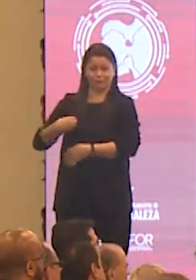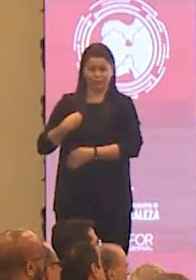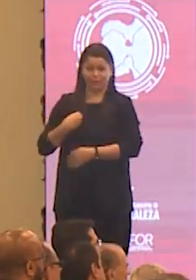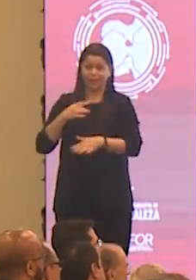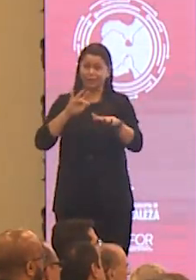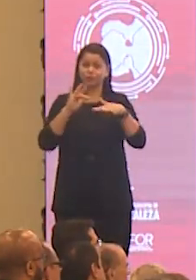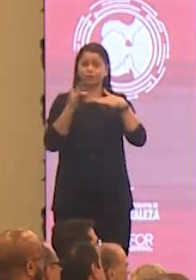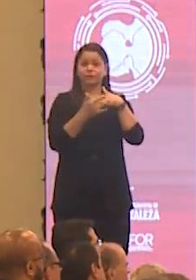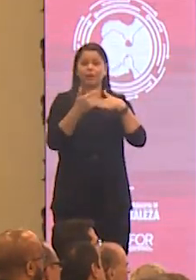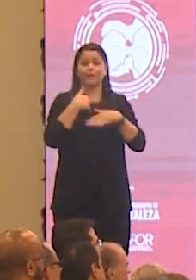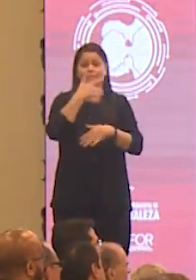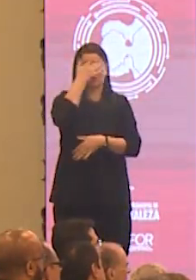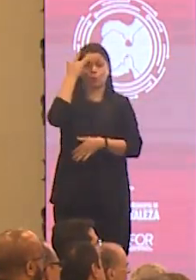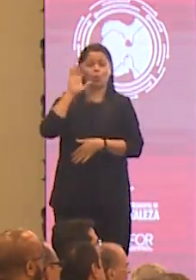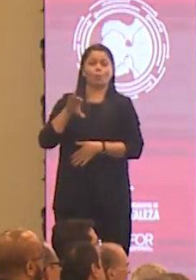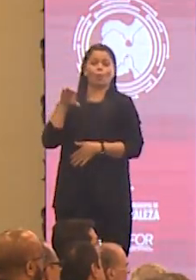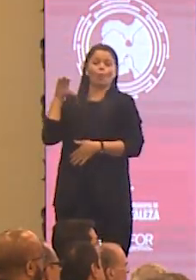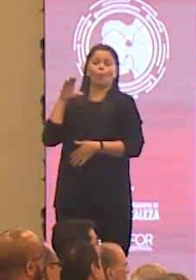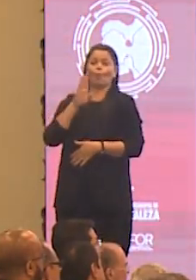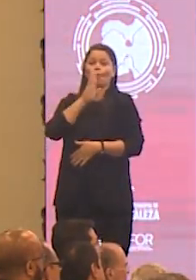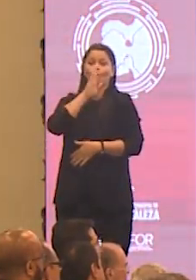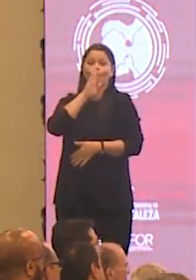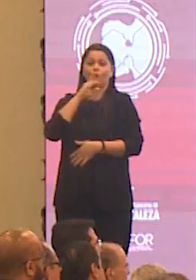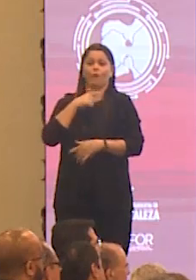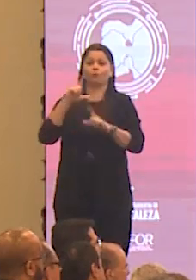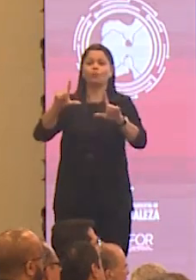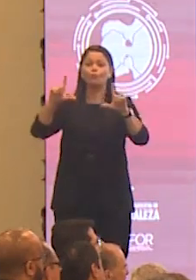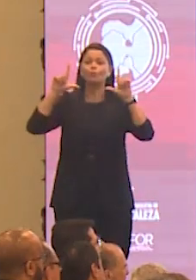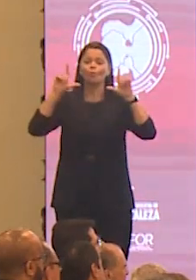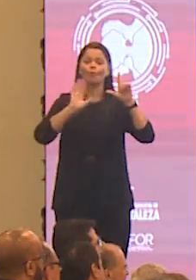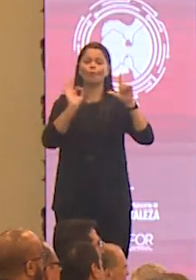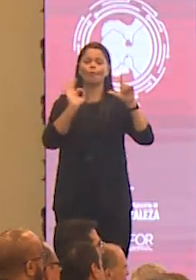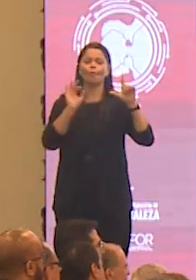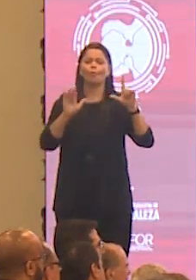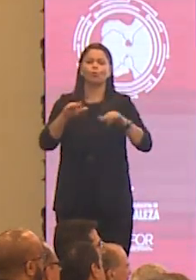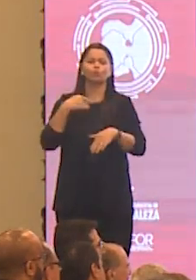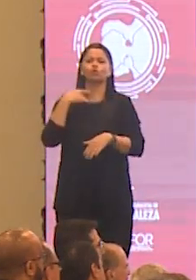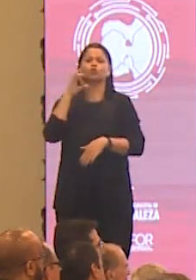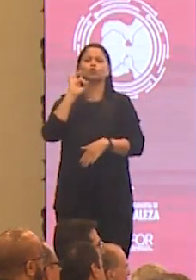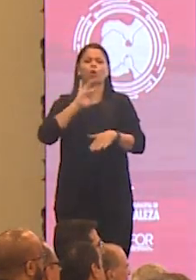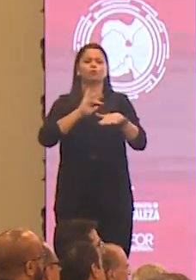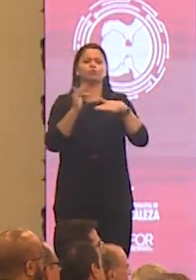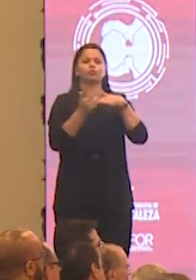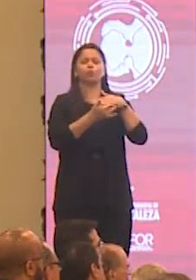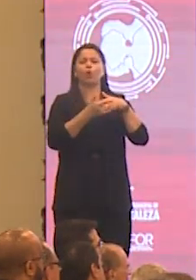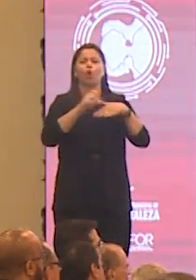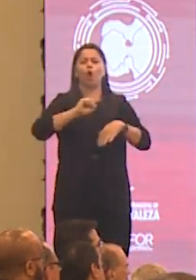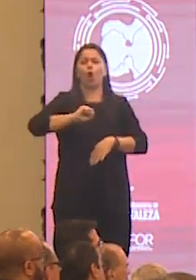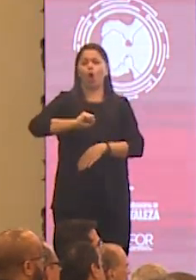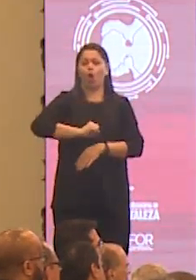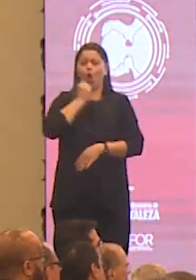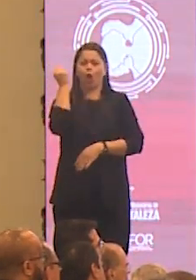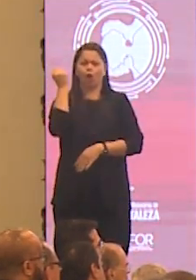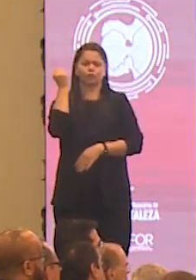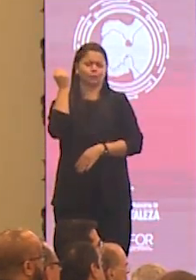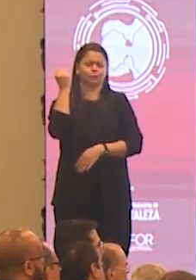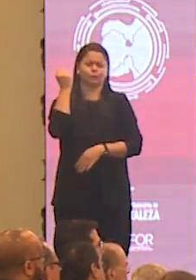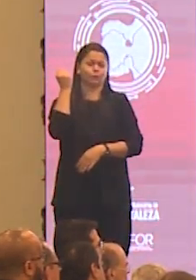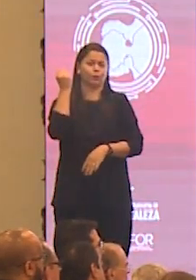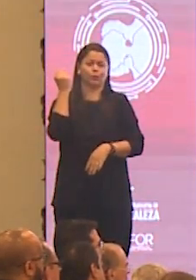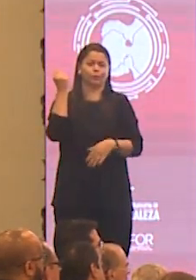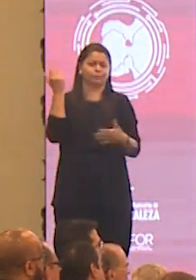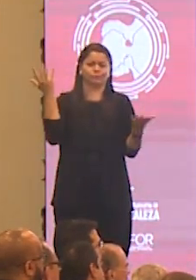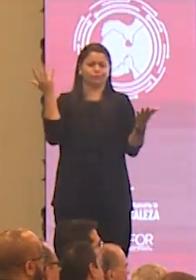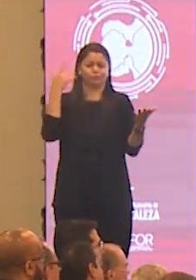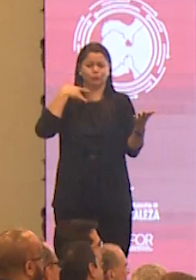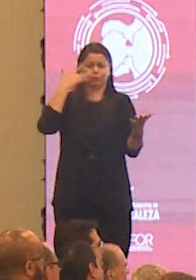o anonimato é corajoso, a pessoa xinga o outro, com ódio tirado, sabe Deus, de que canto